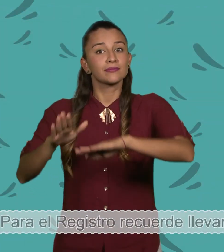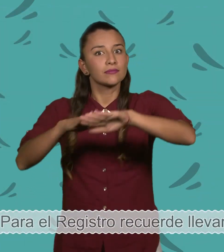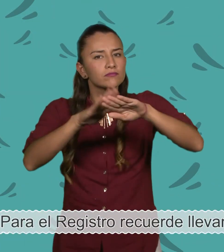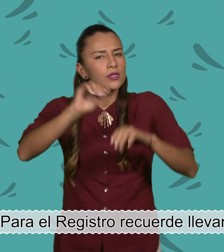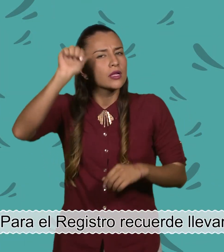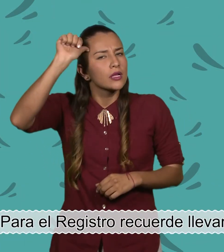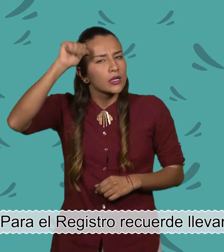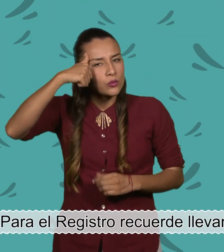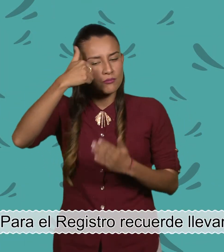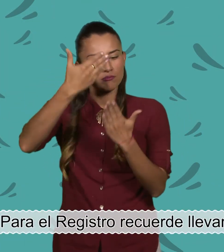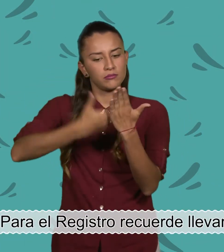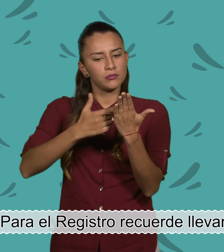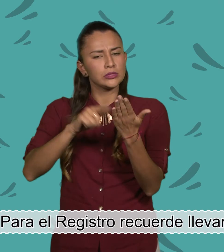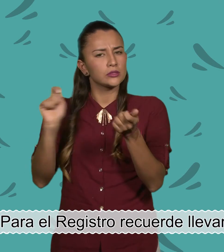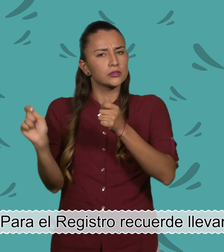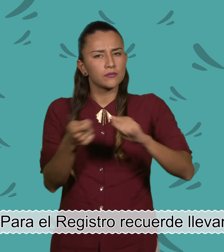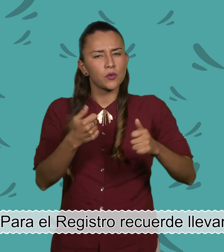Para el registro, recuerde llevar.